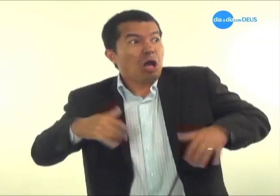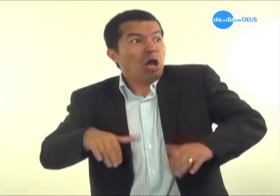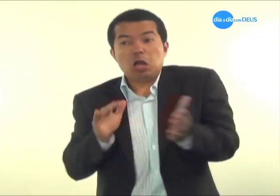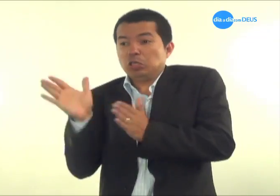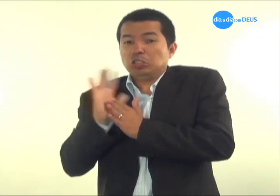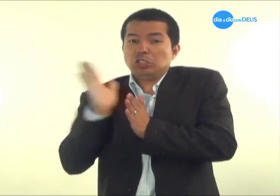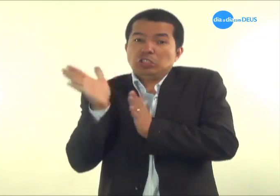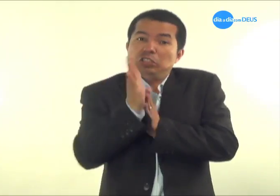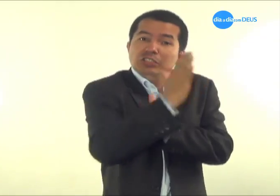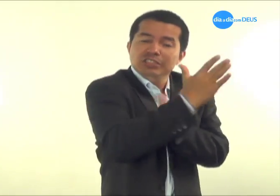Né?